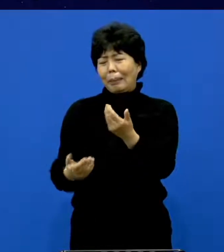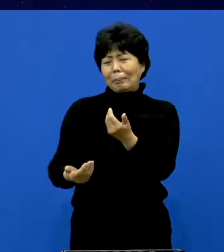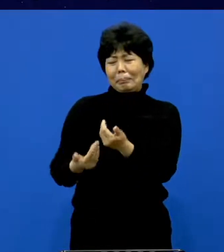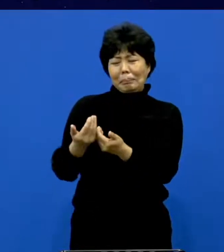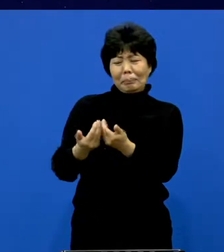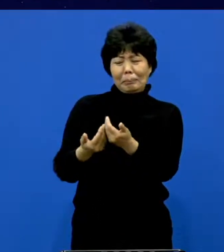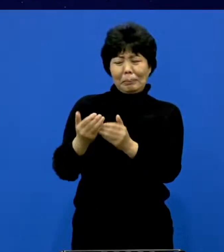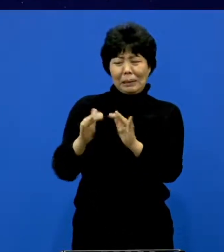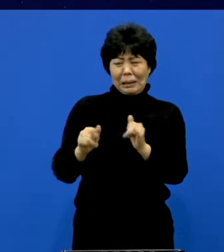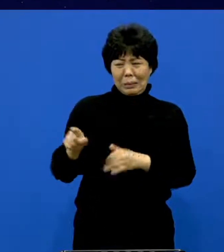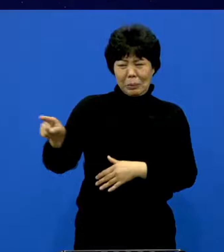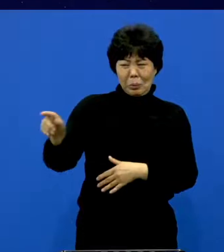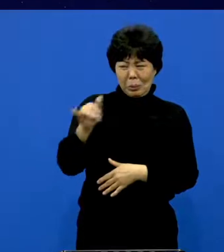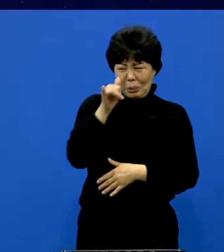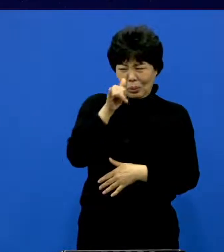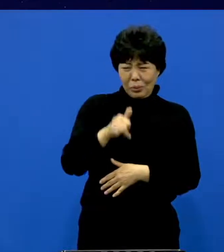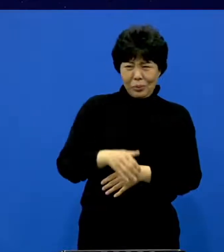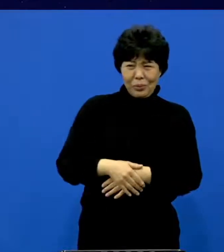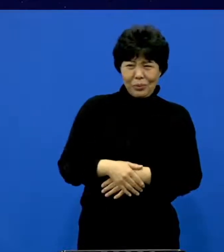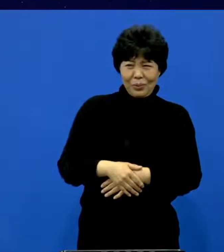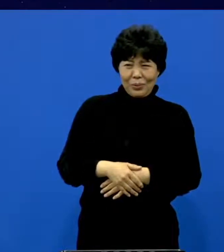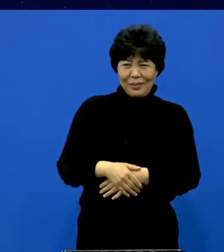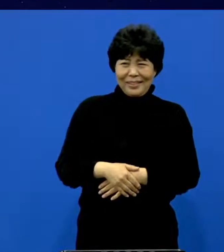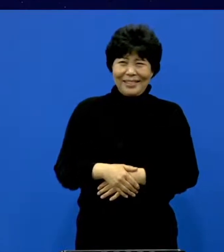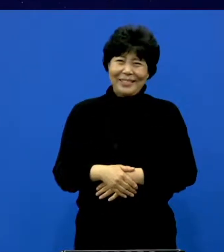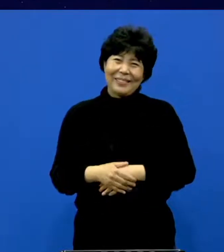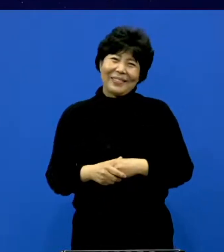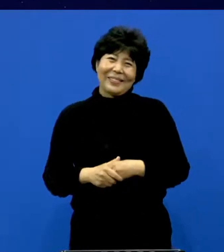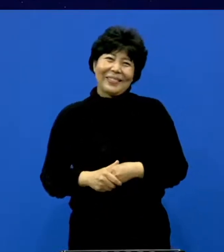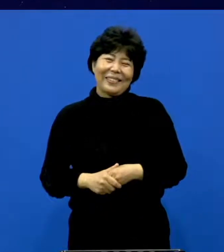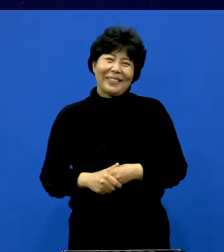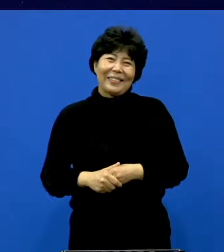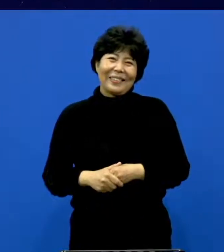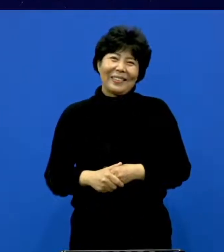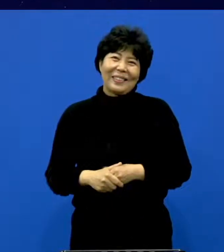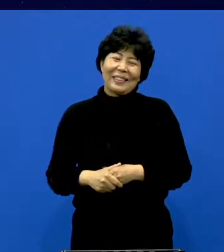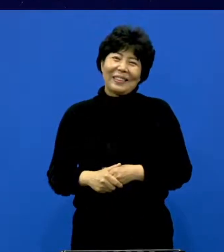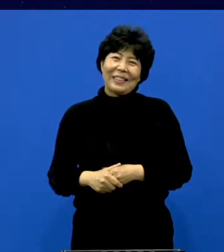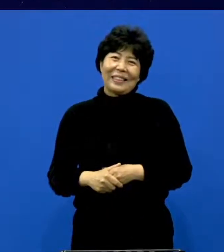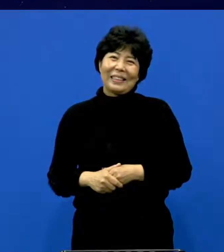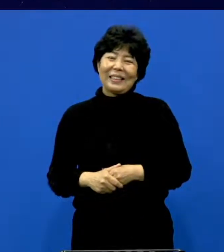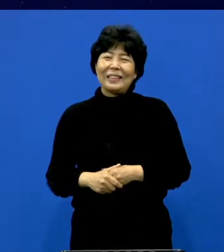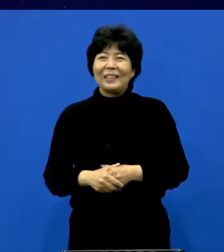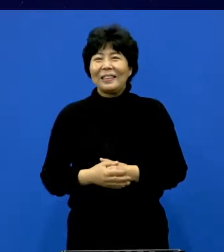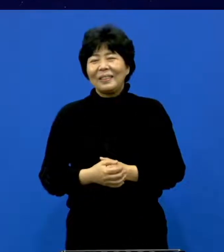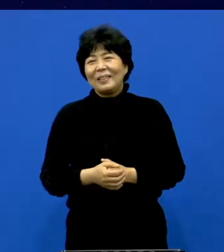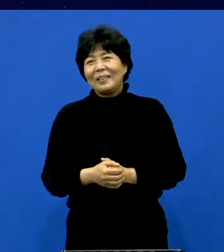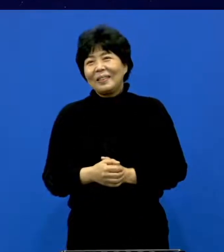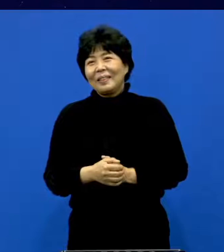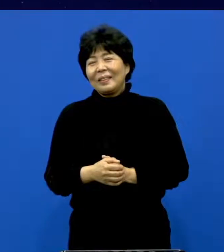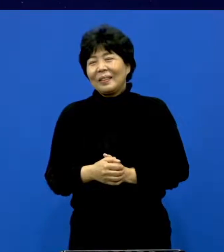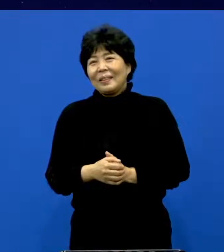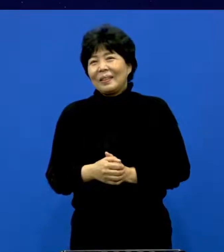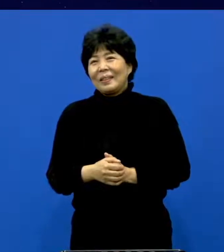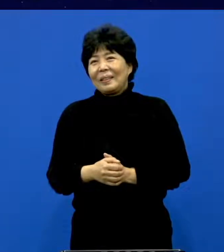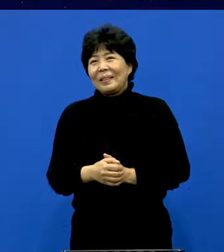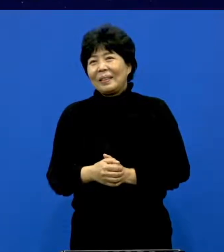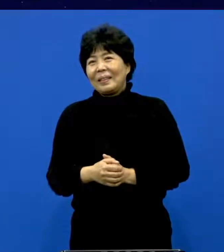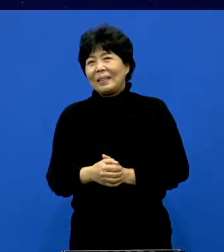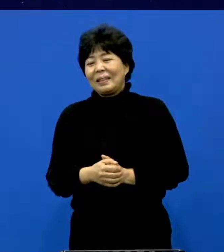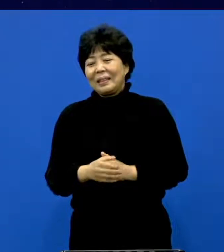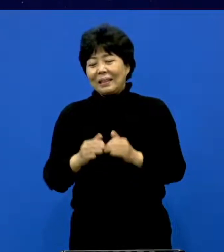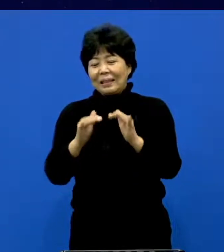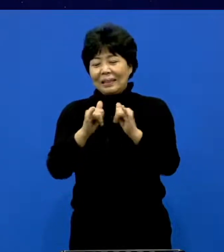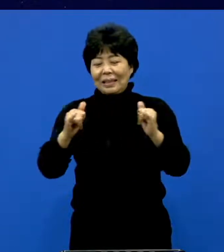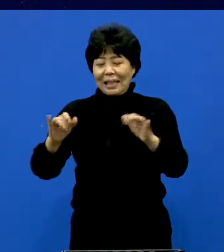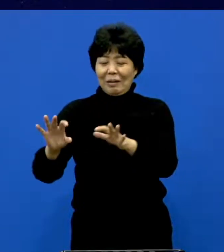나는 후발주자예요. 뒤에 들어갔어. 나보다 먼저 와 있어요. 여러분, 인간관계